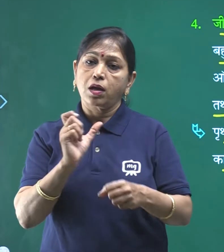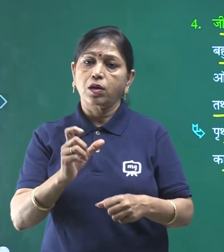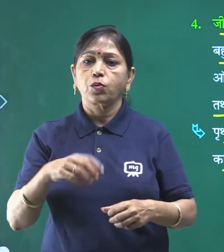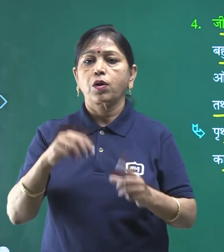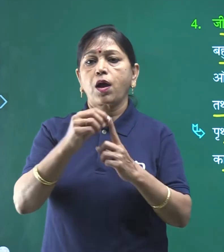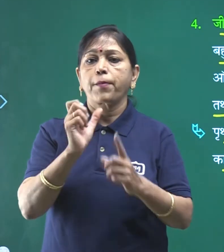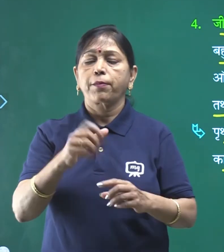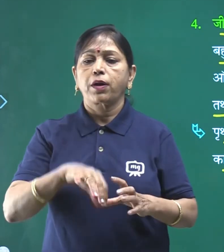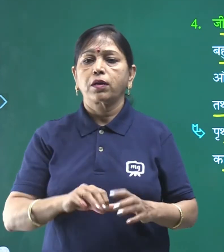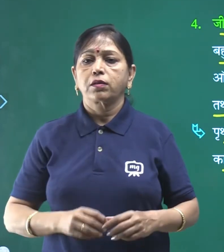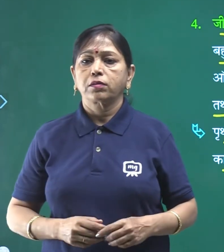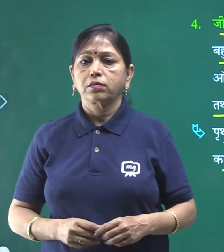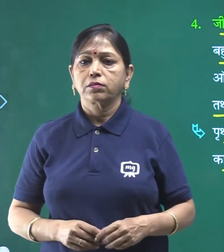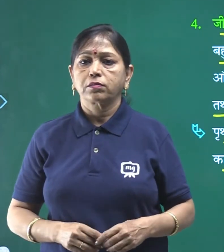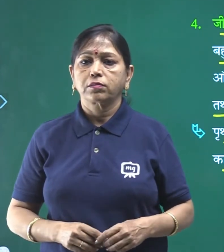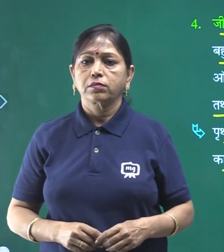है